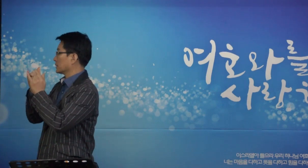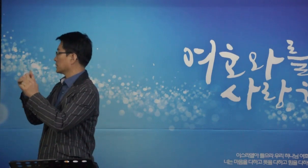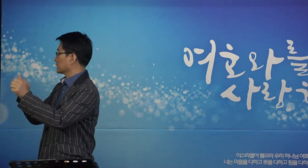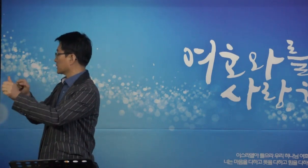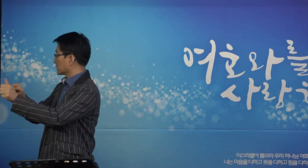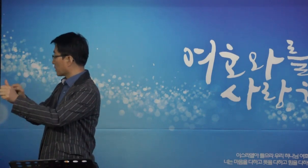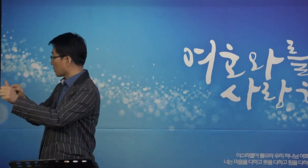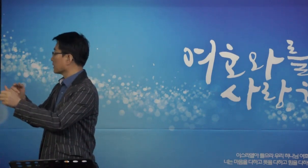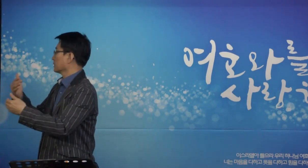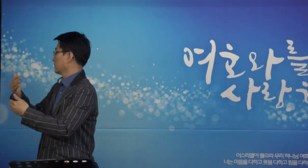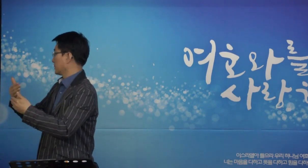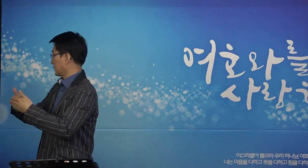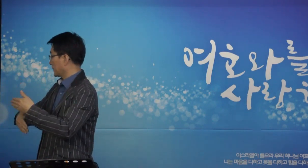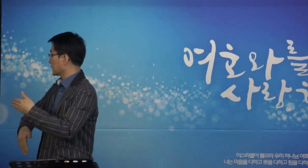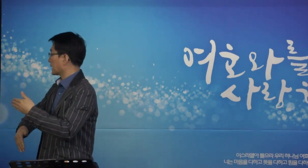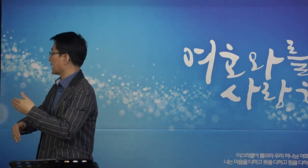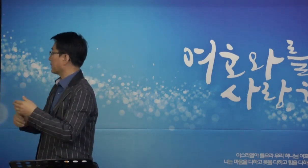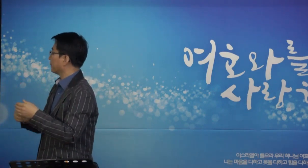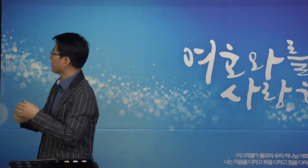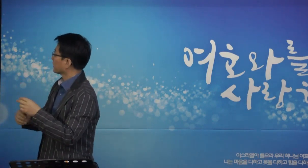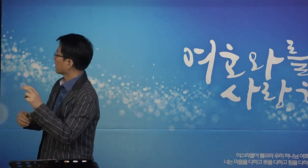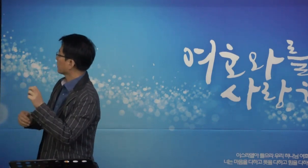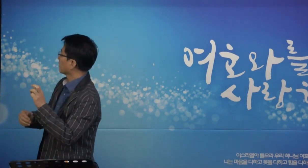구원이 유대인에게서 남이라.